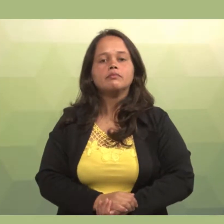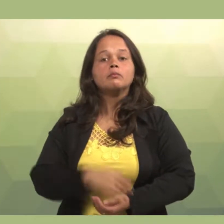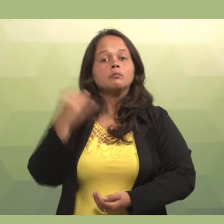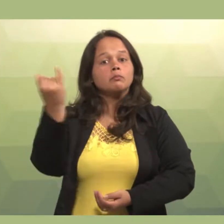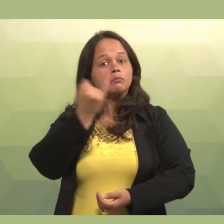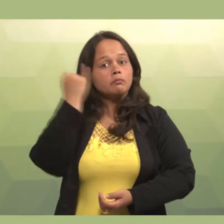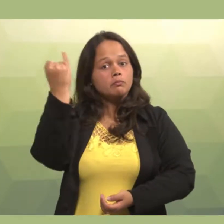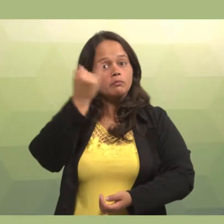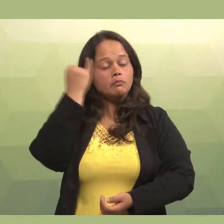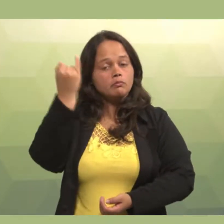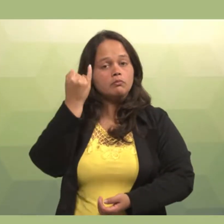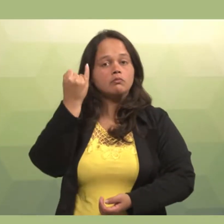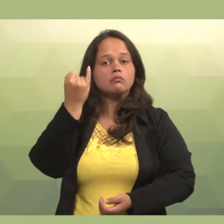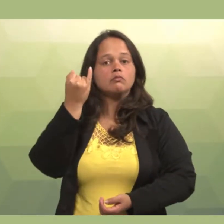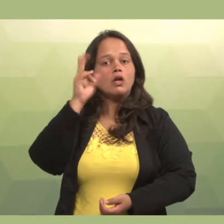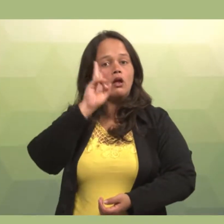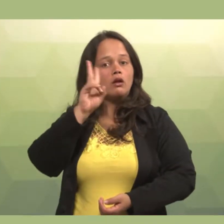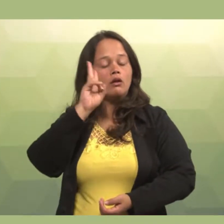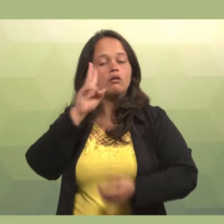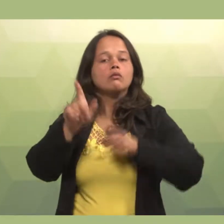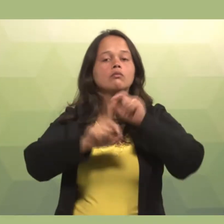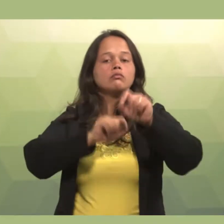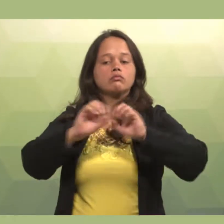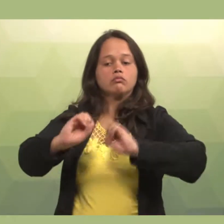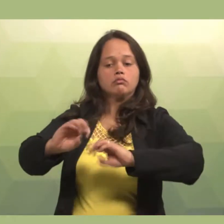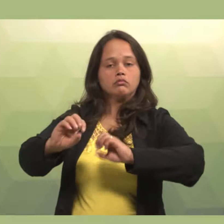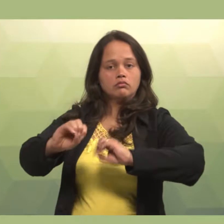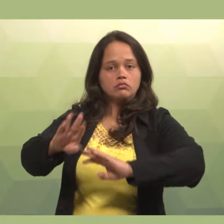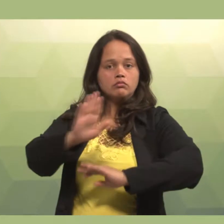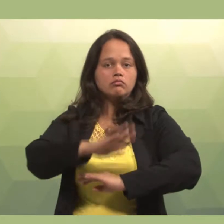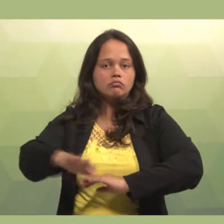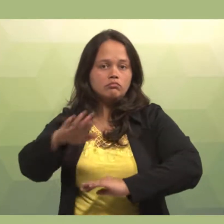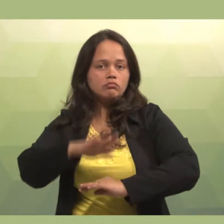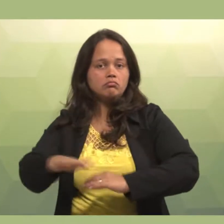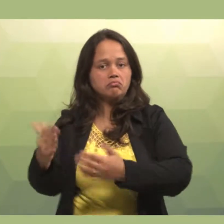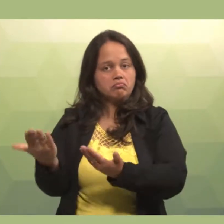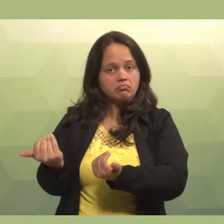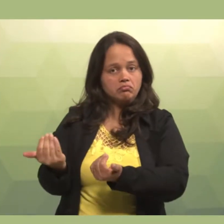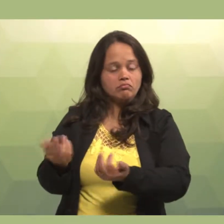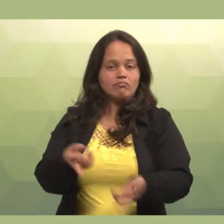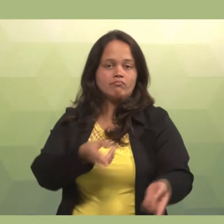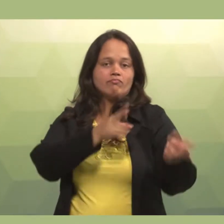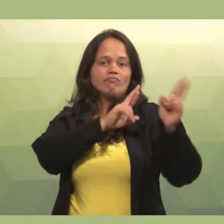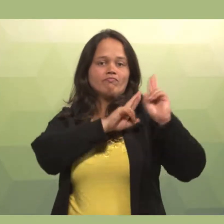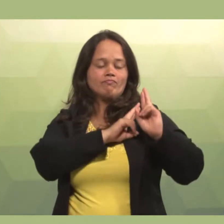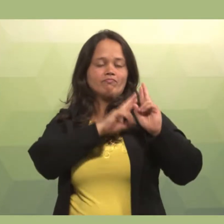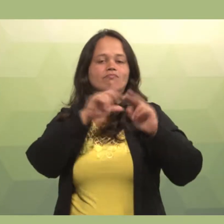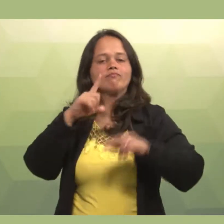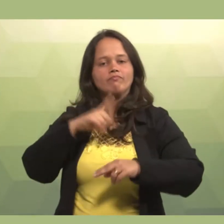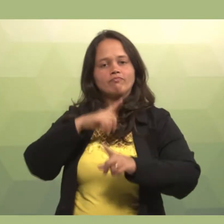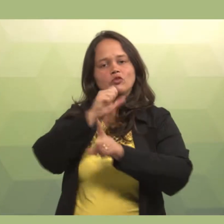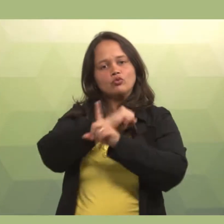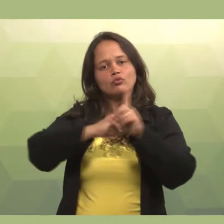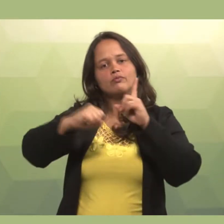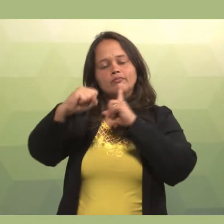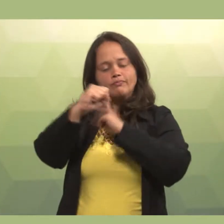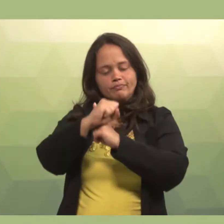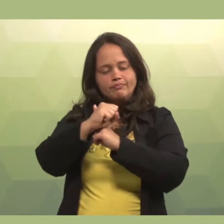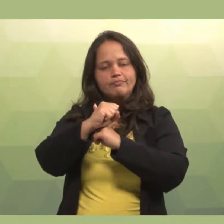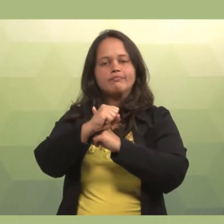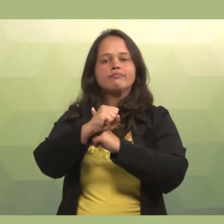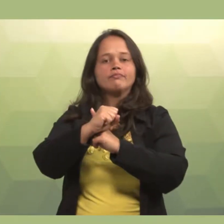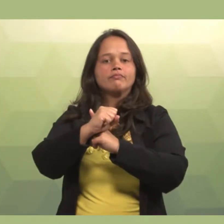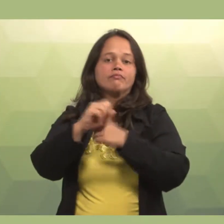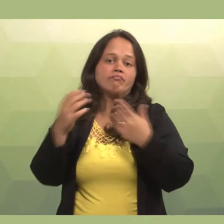É importante ressaltarmos que a educação de nossas crianças e jovens é uma responsabilidade social,